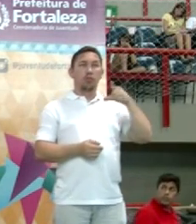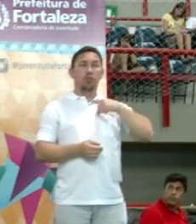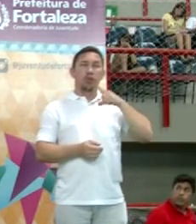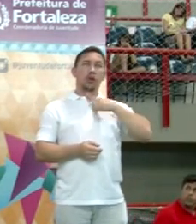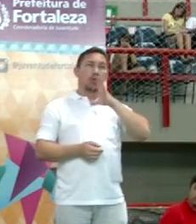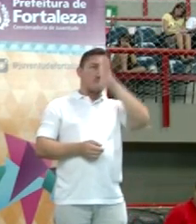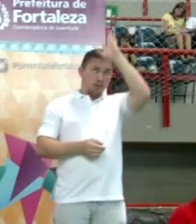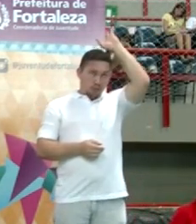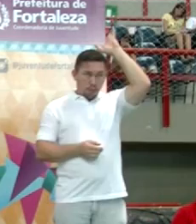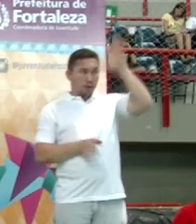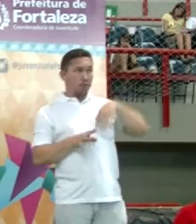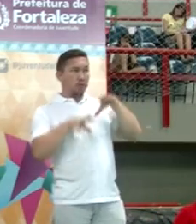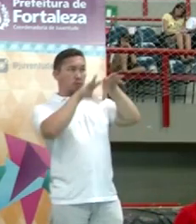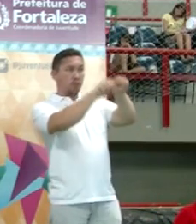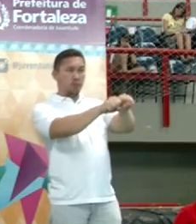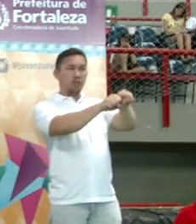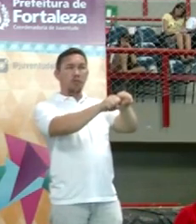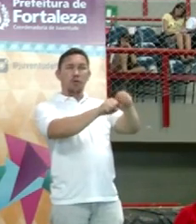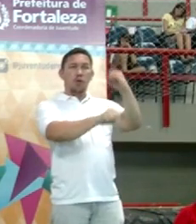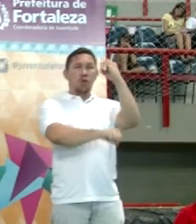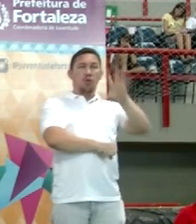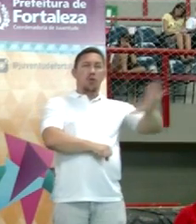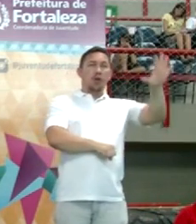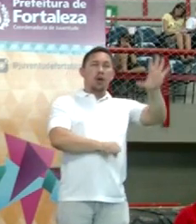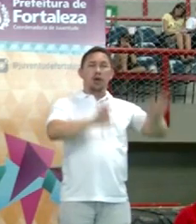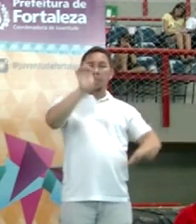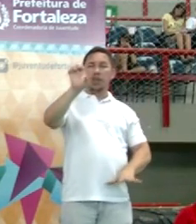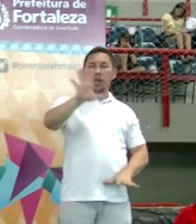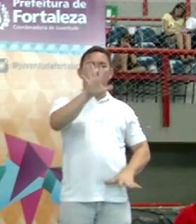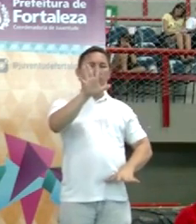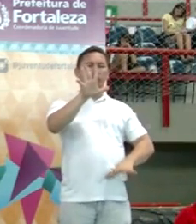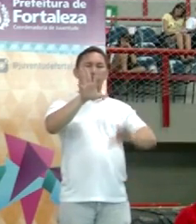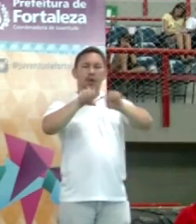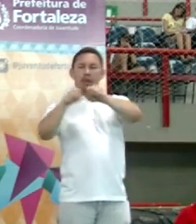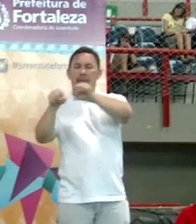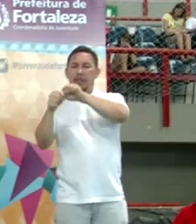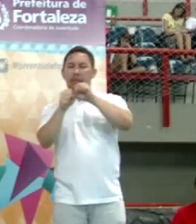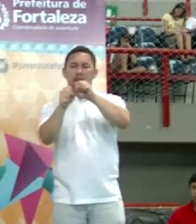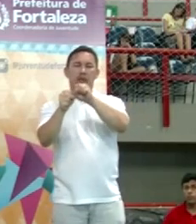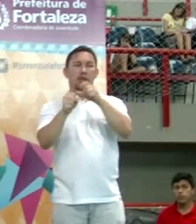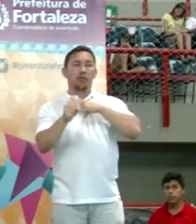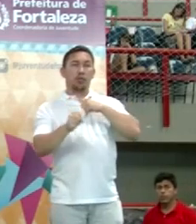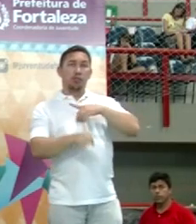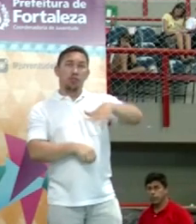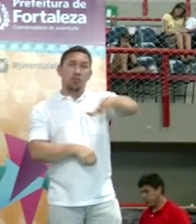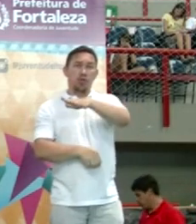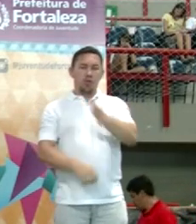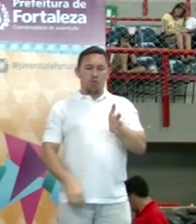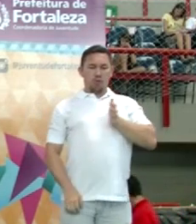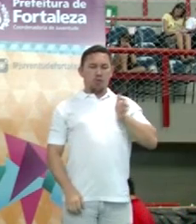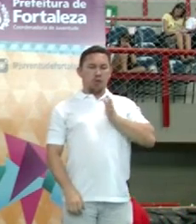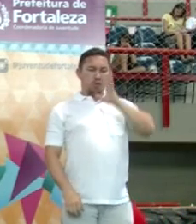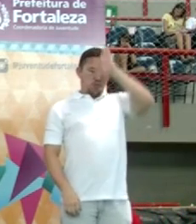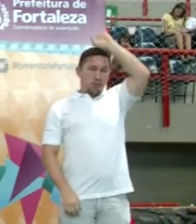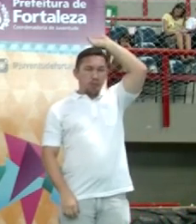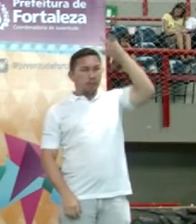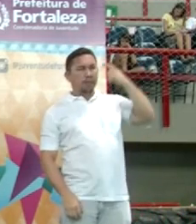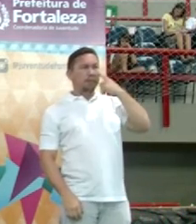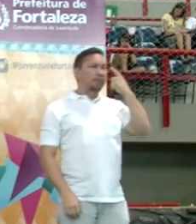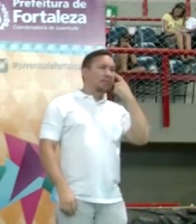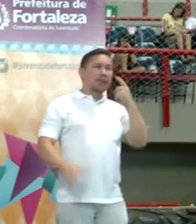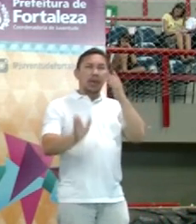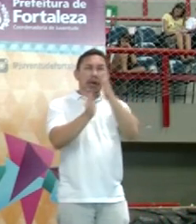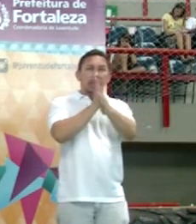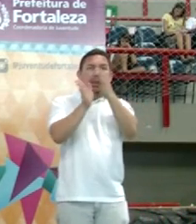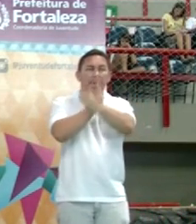invadido no Ocidente, a Europa se fragmentou, tá? E aí os nobres romanos tentaram